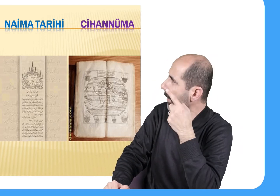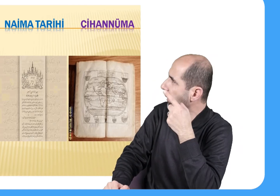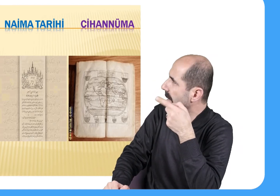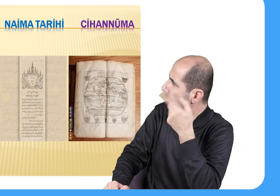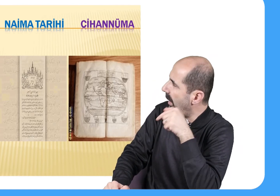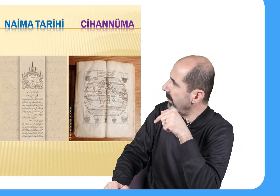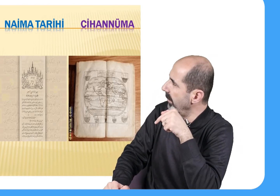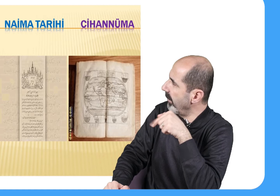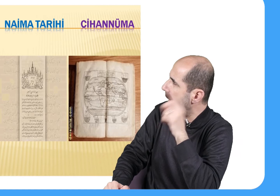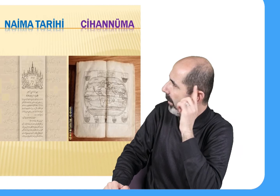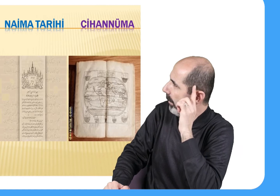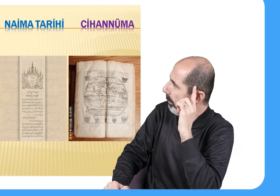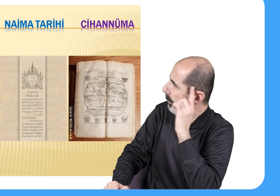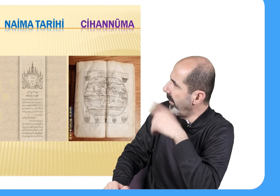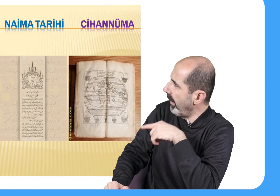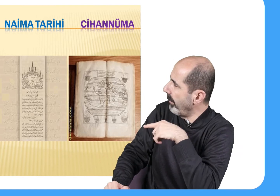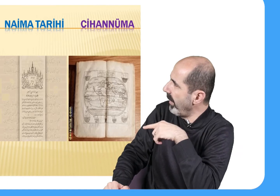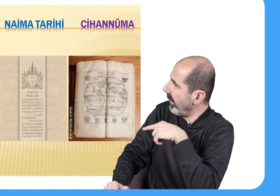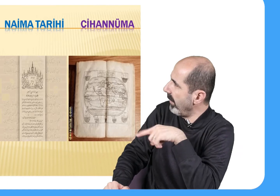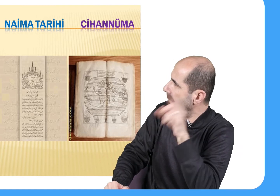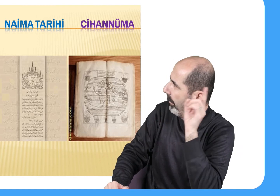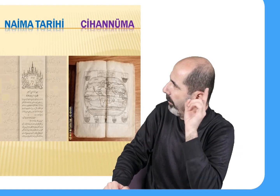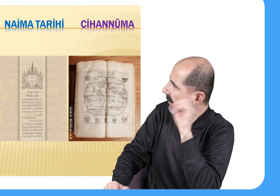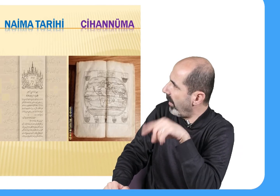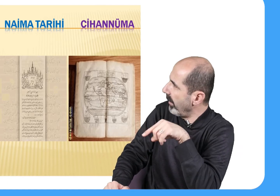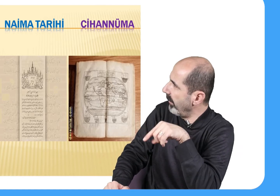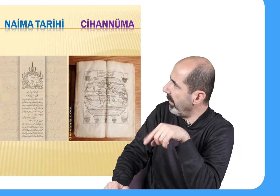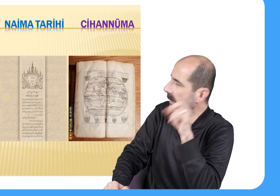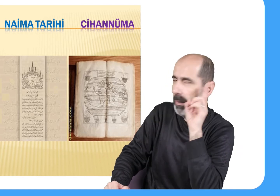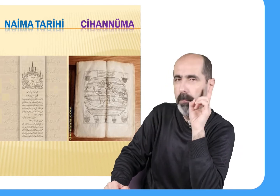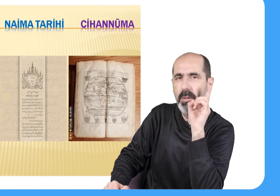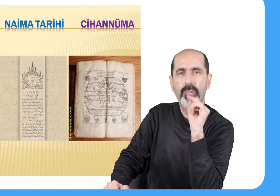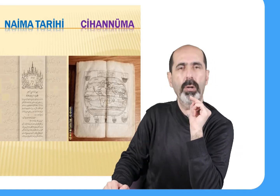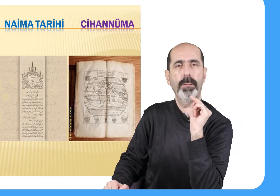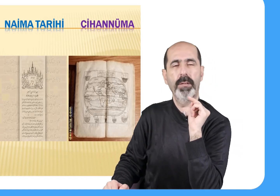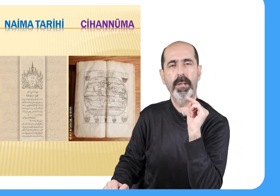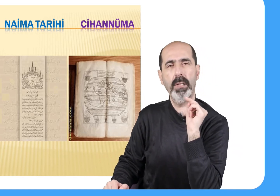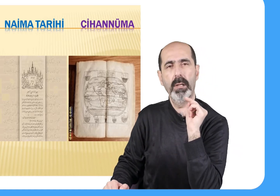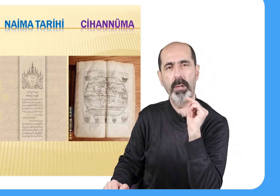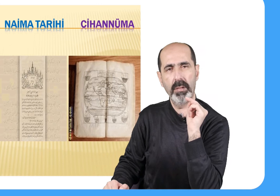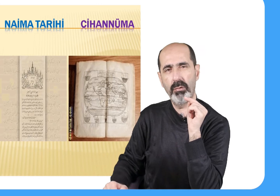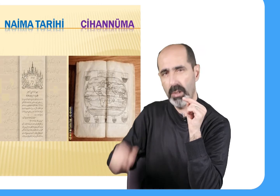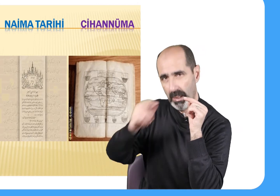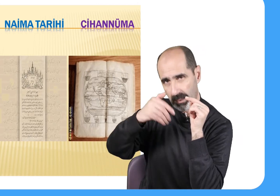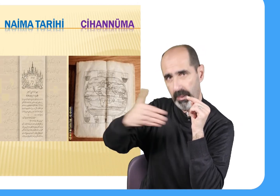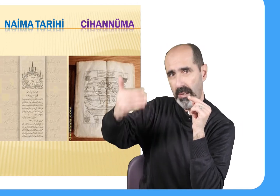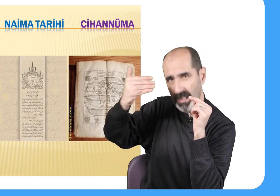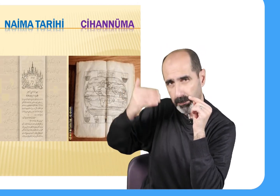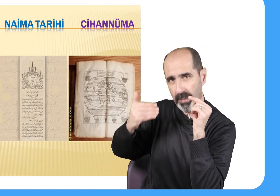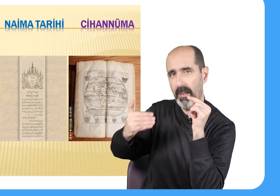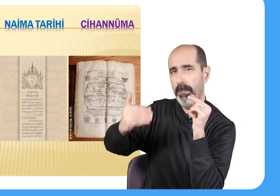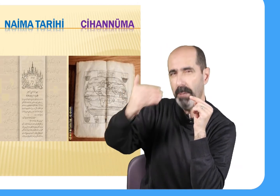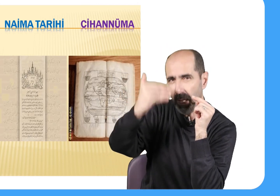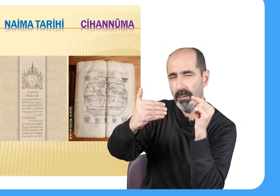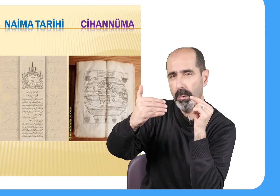kitabı yani baktığınıza Bir edebi eser bir tarihi eseri bir coğrafya seri basılmıştır tabi